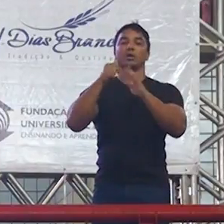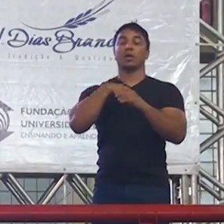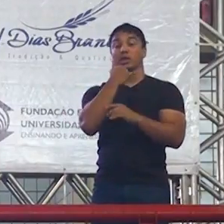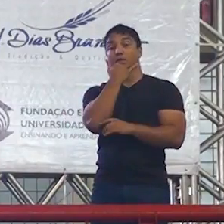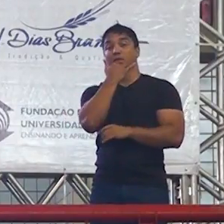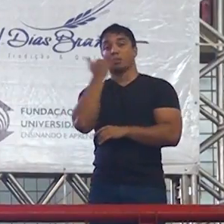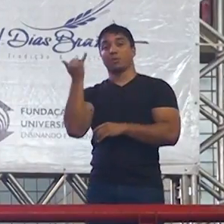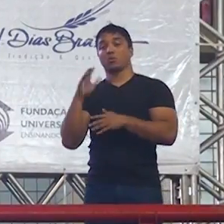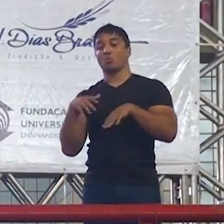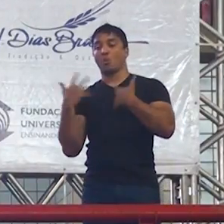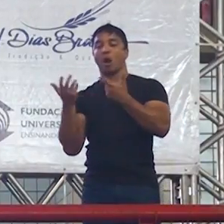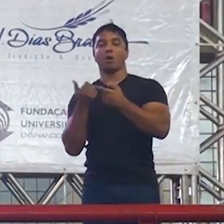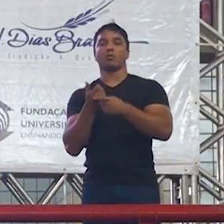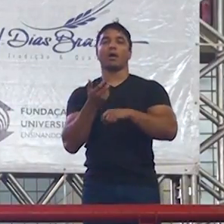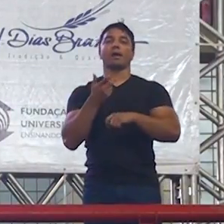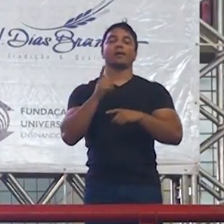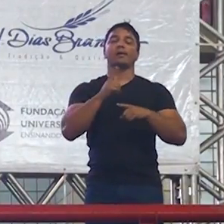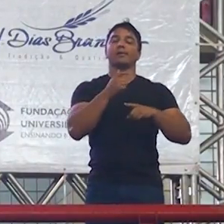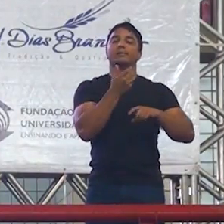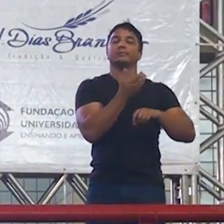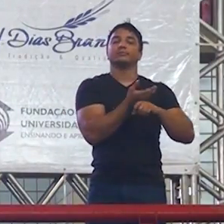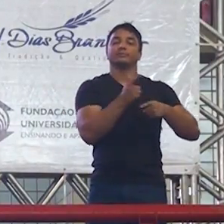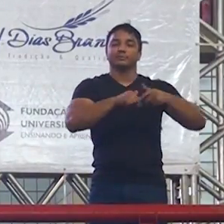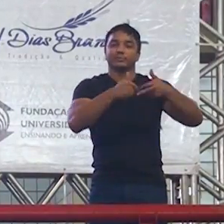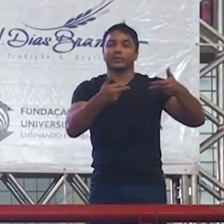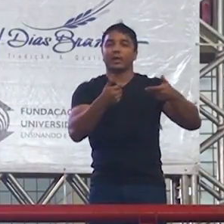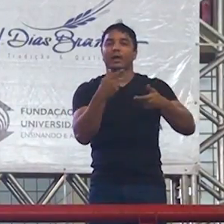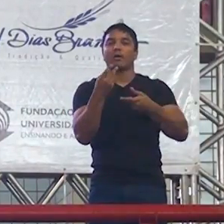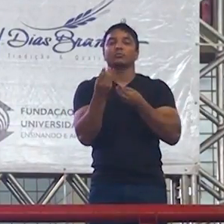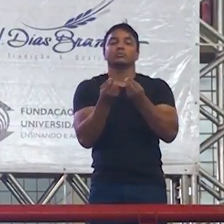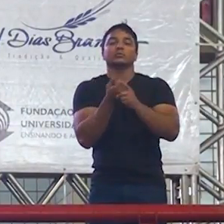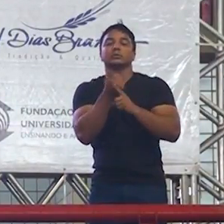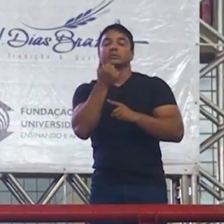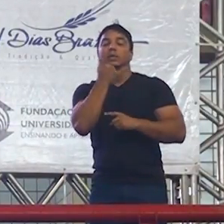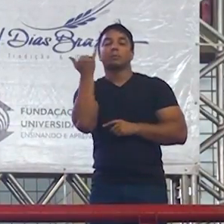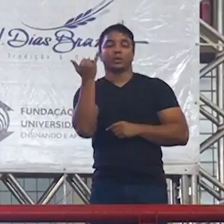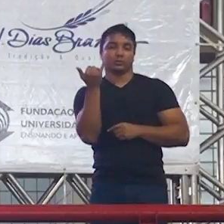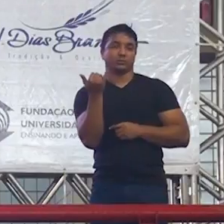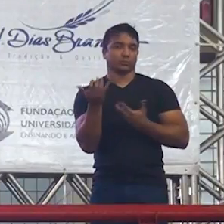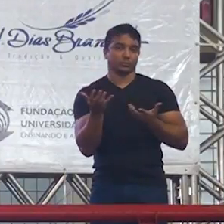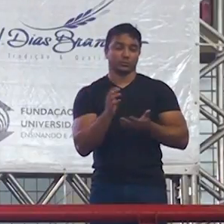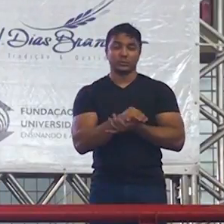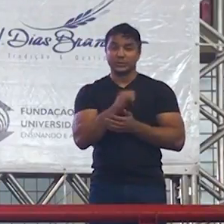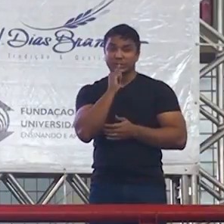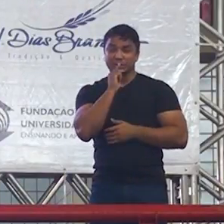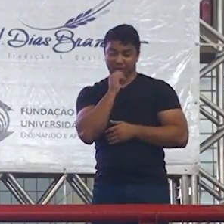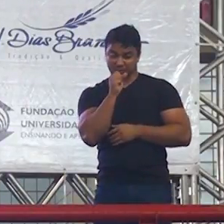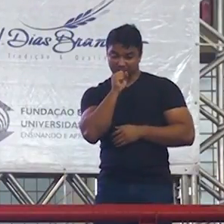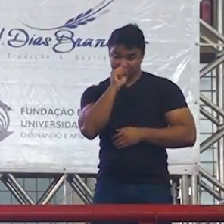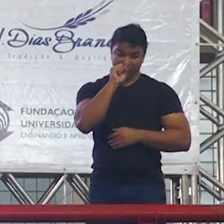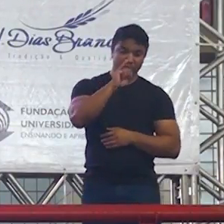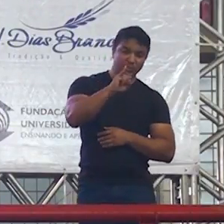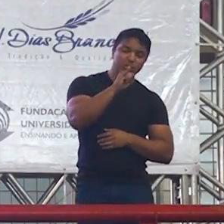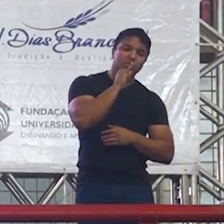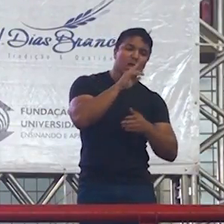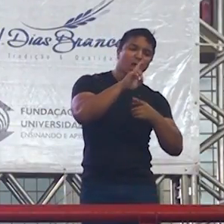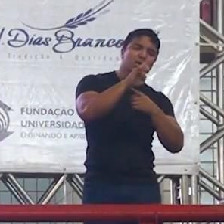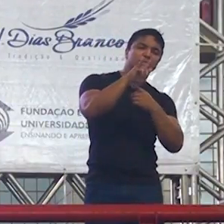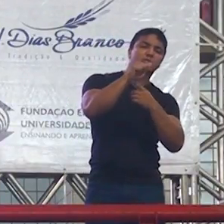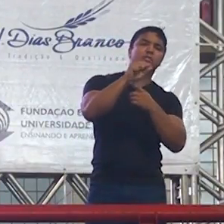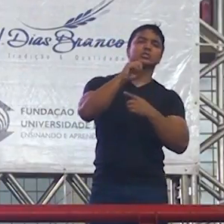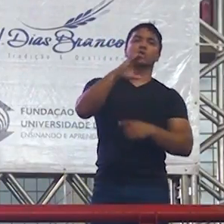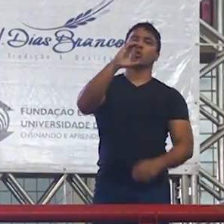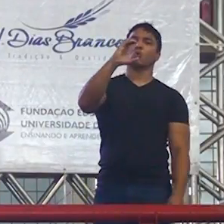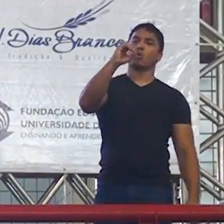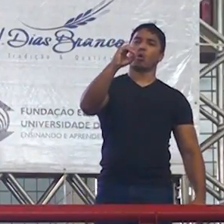Depende do material. O Rho depende do material. Arodinho, se essa resistência for de